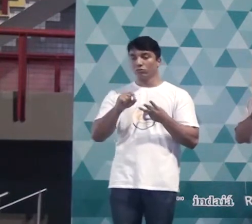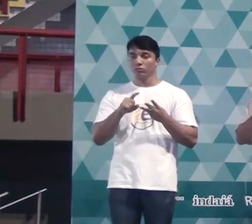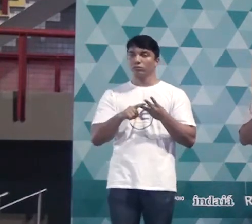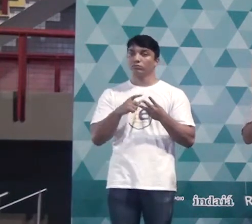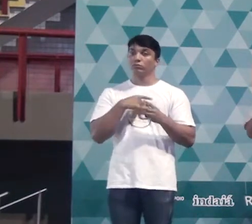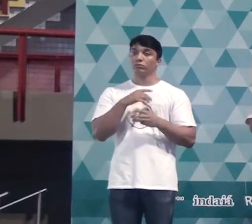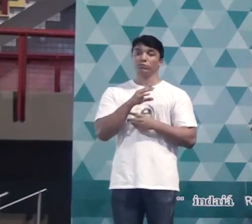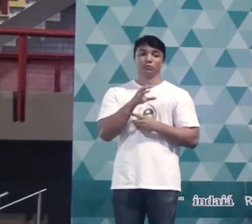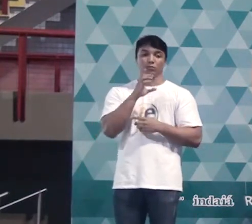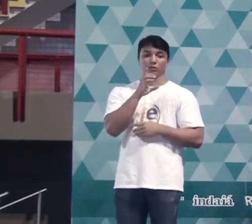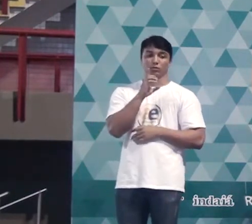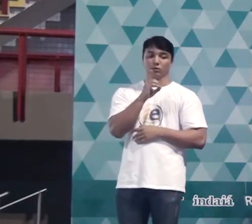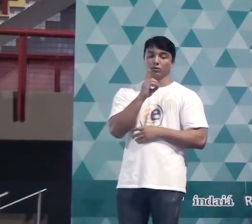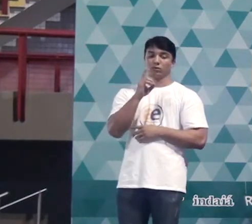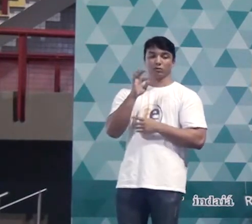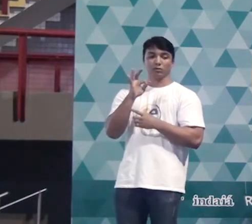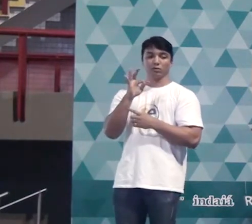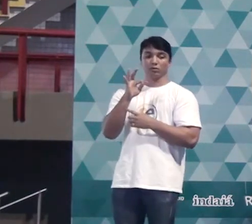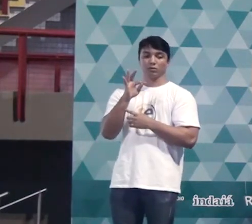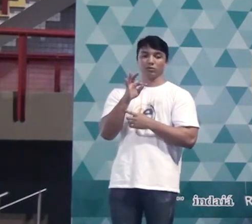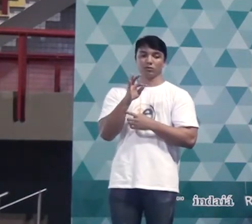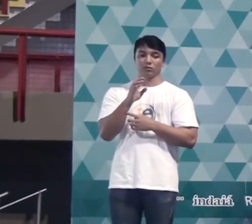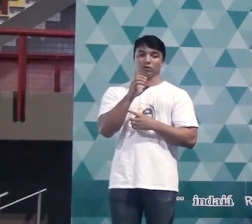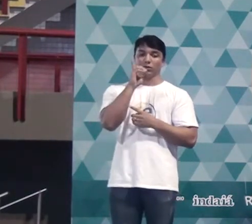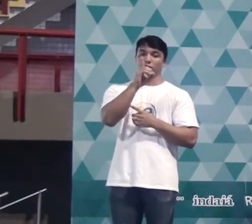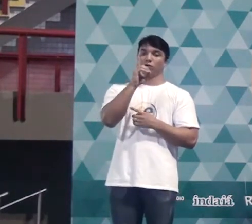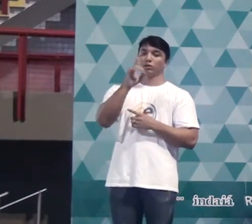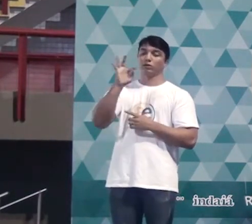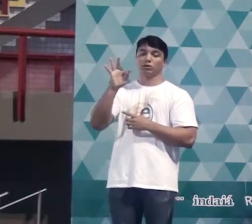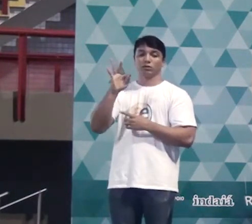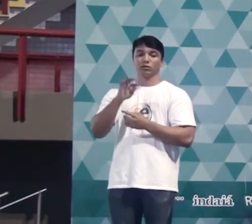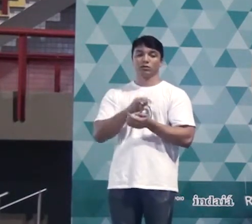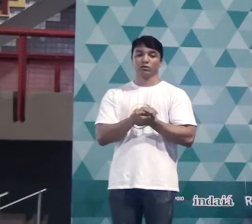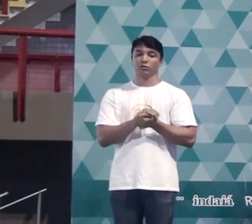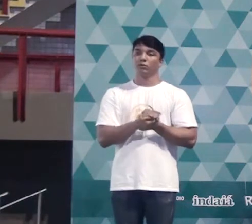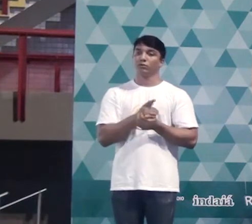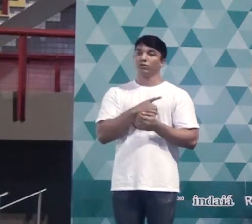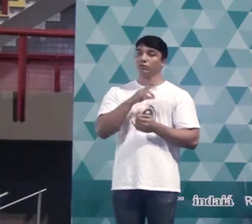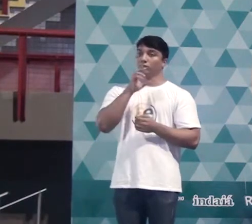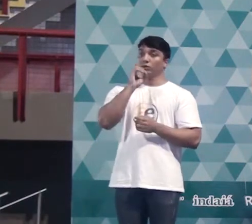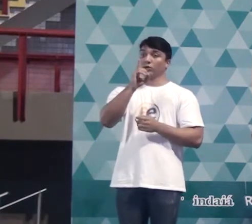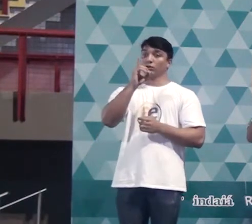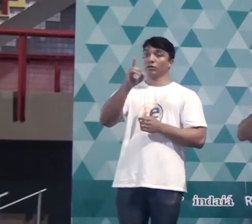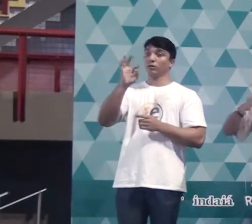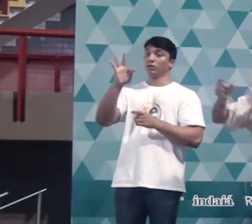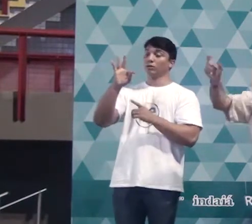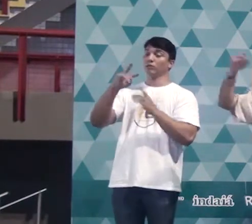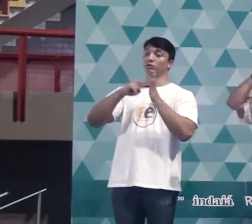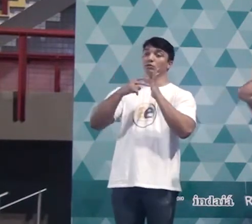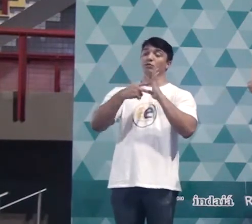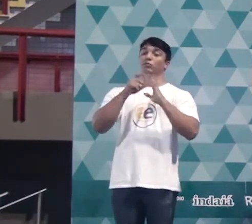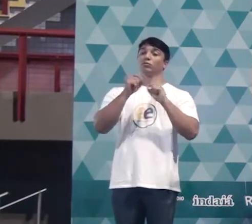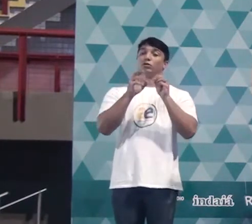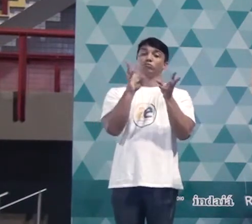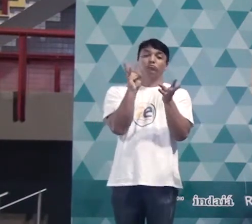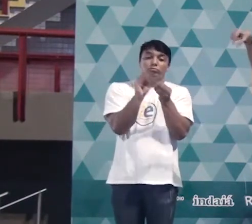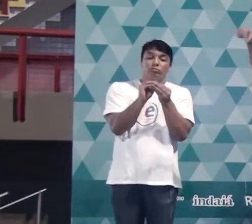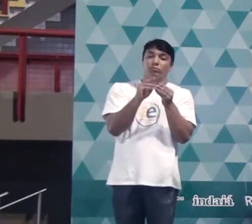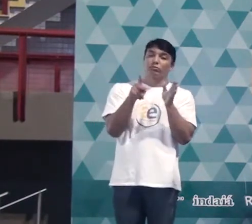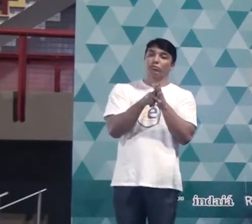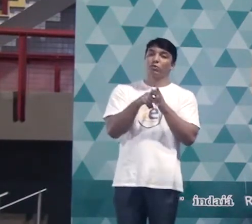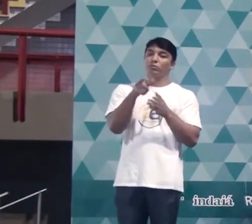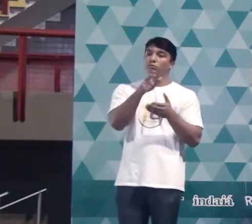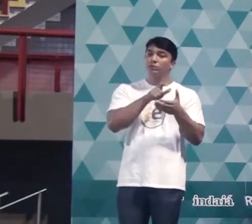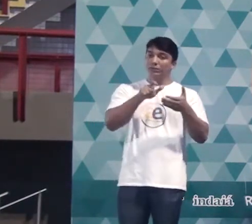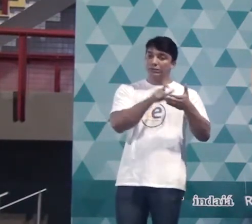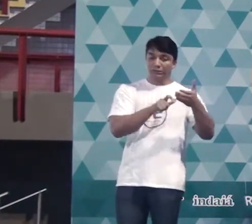que é DDT? DDT não é uma facção criminosa. DDT é uma sigla